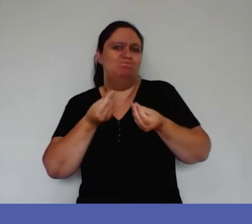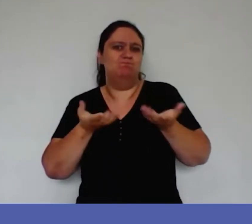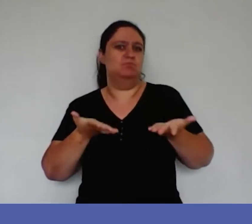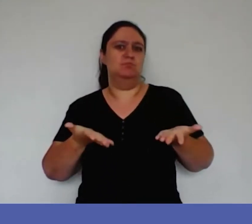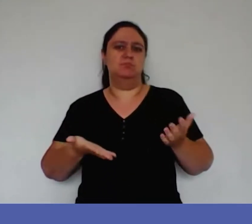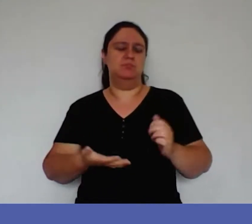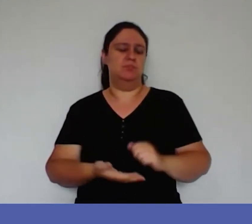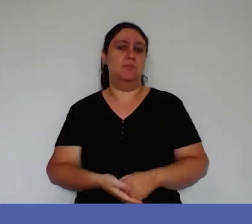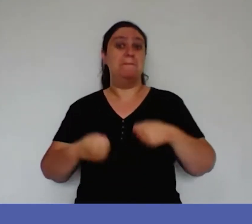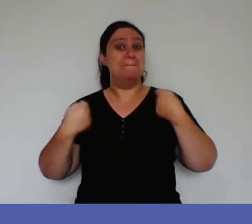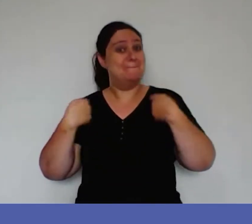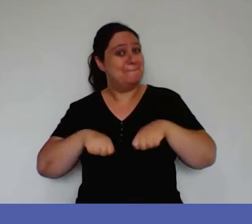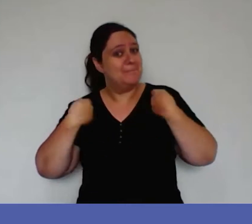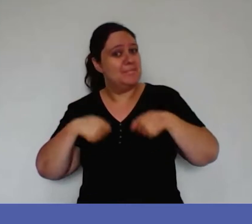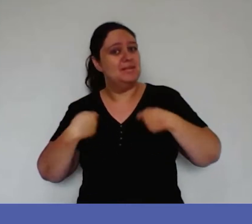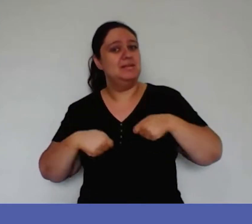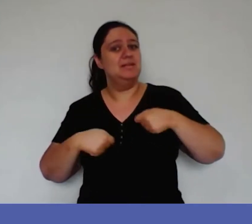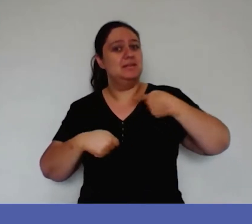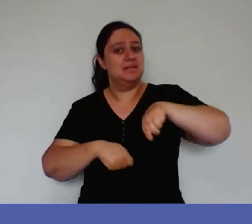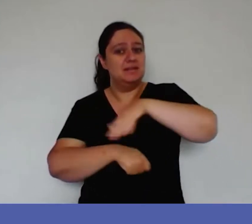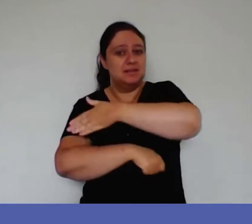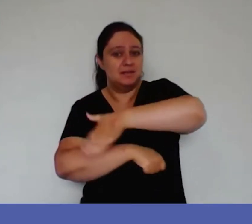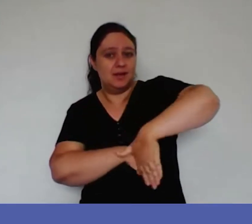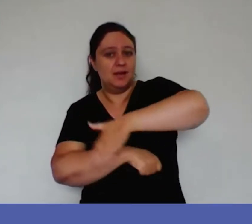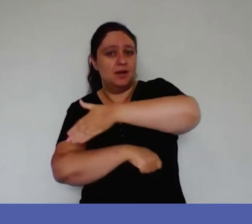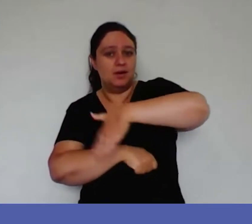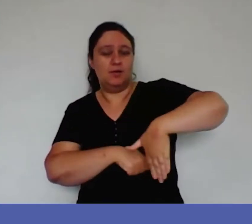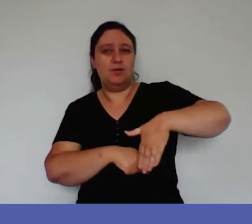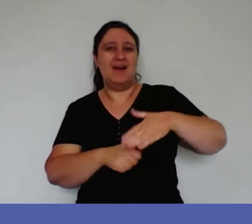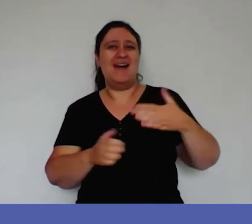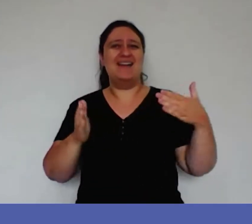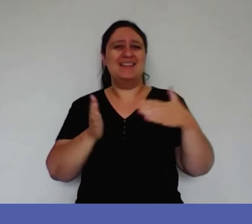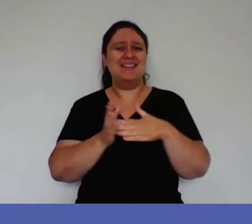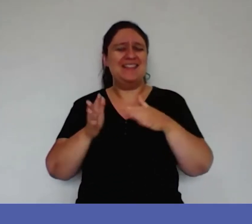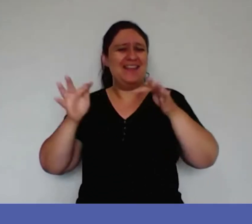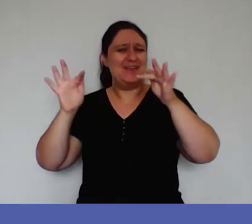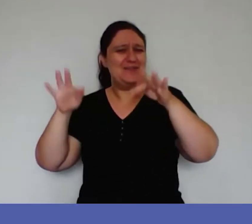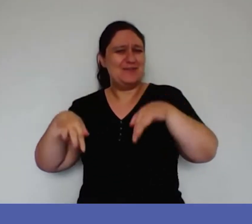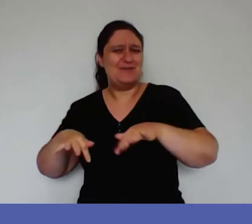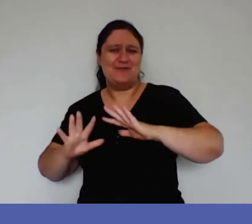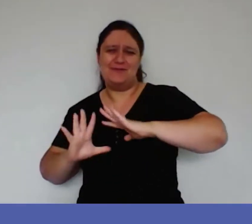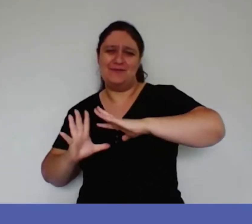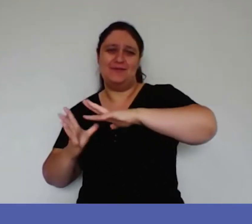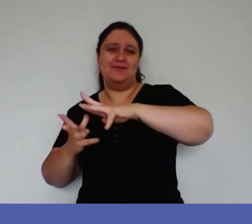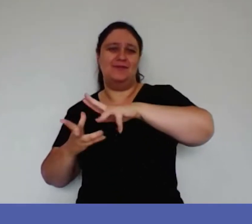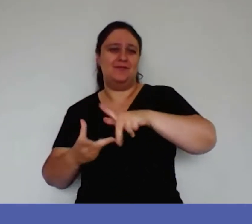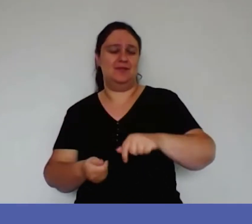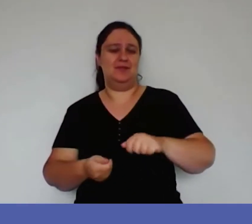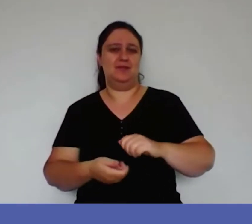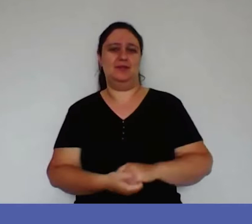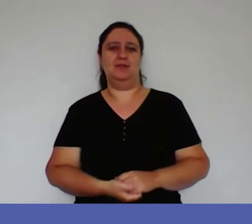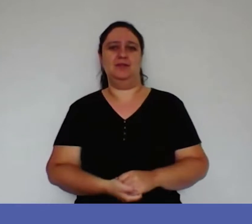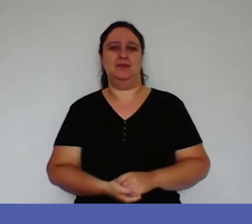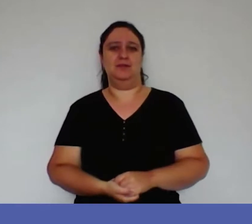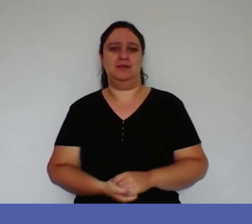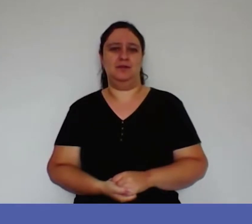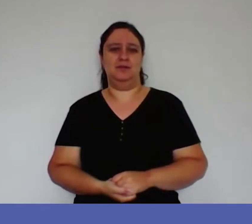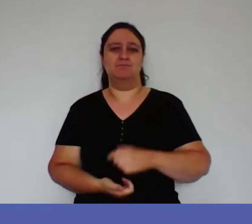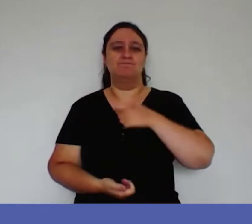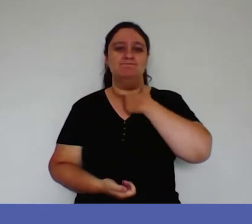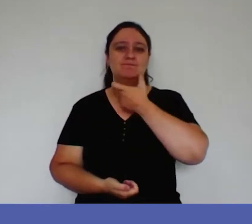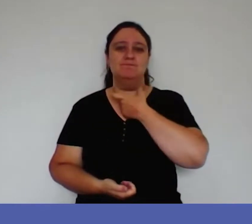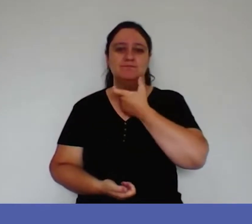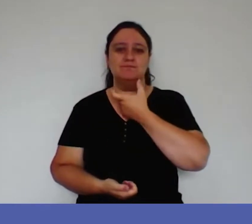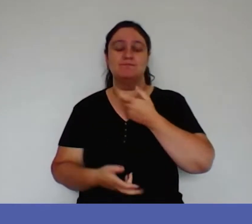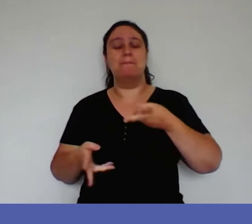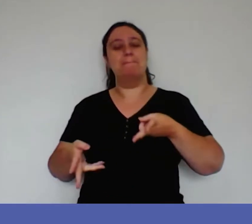reino até a parte mais remota da terra, a toda a terra habitada. Irmãos, o irmão Dong já tinha enxergado isso.